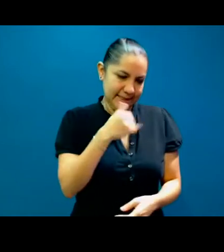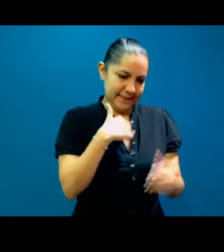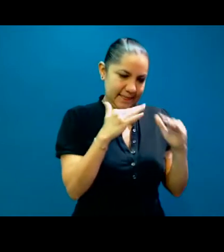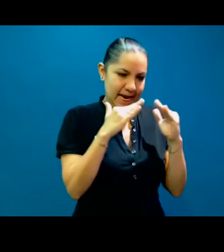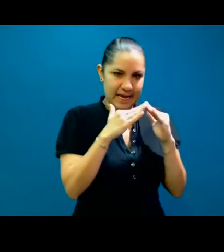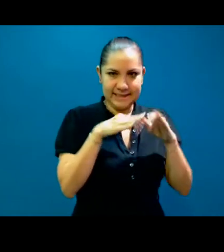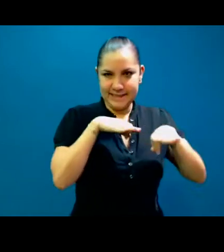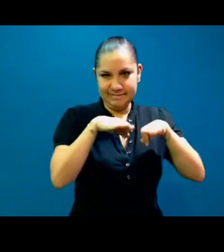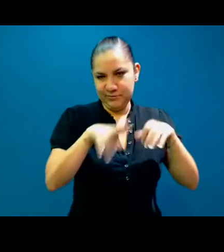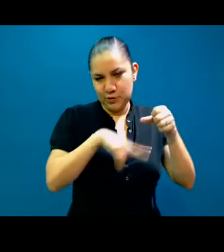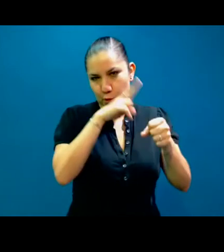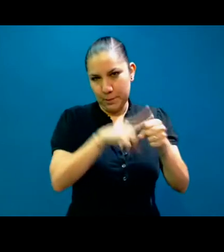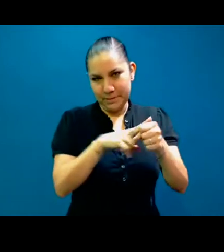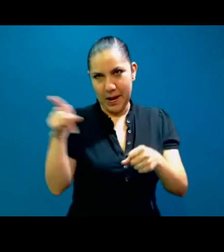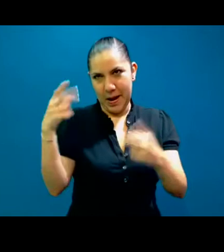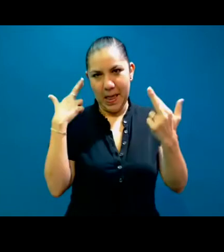No hagan caso.